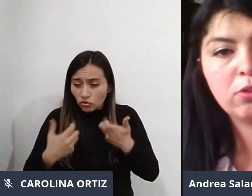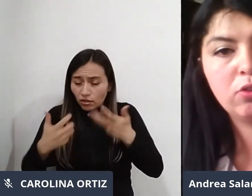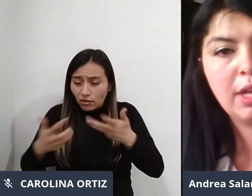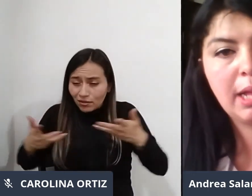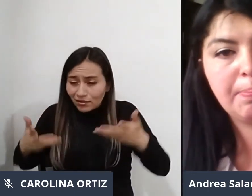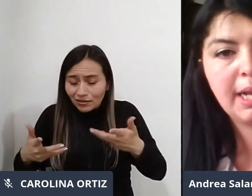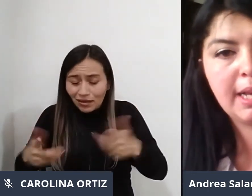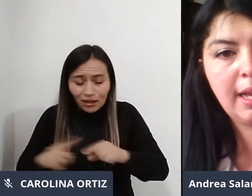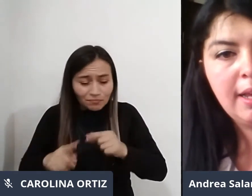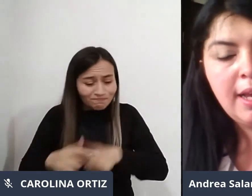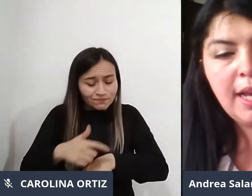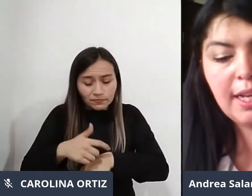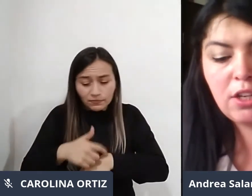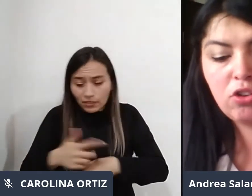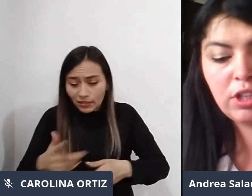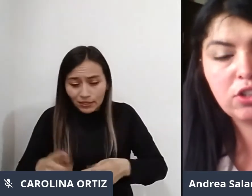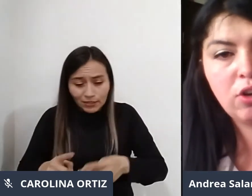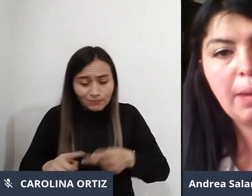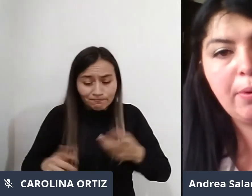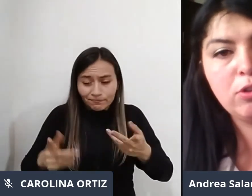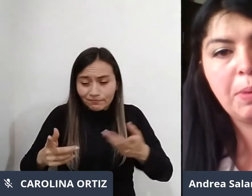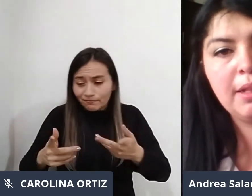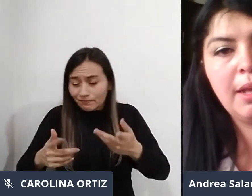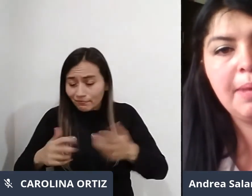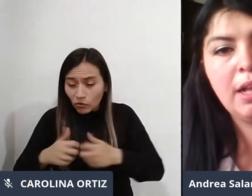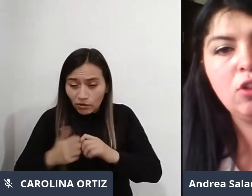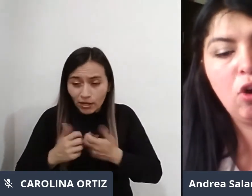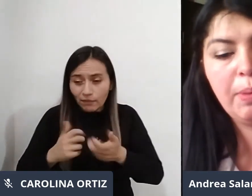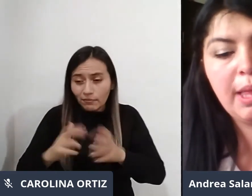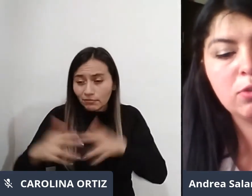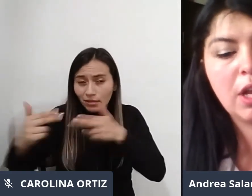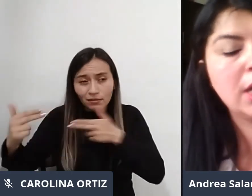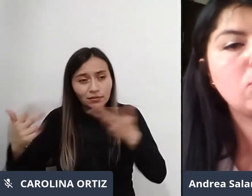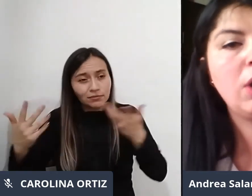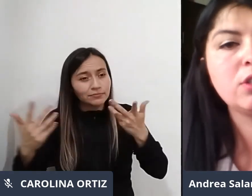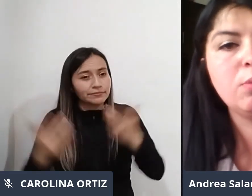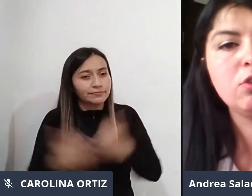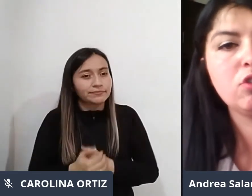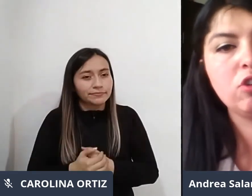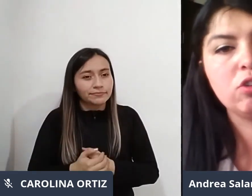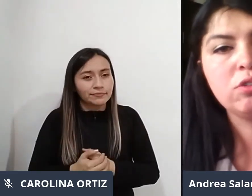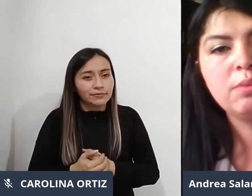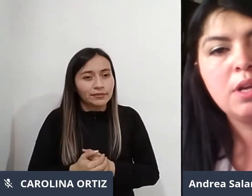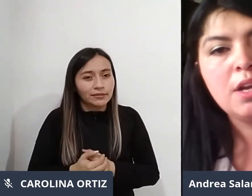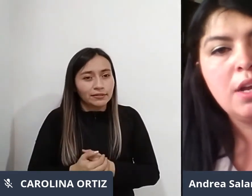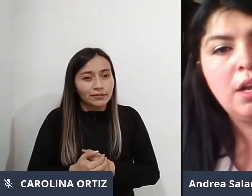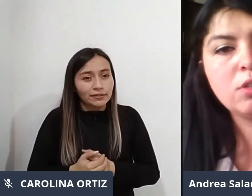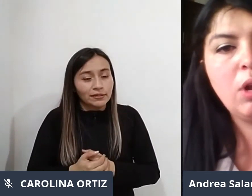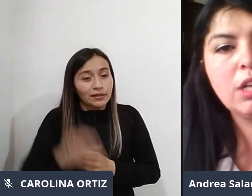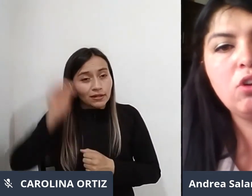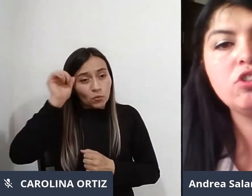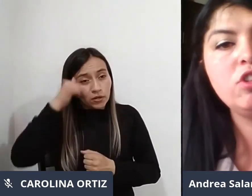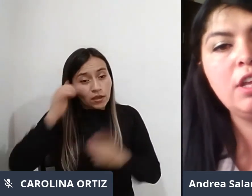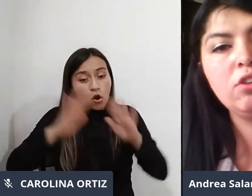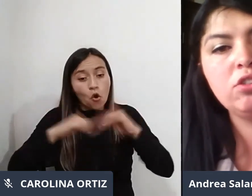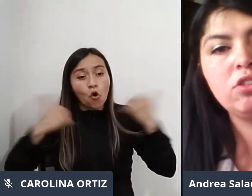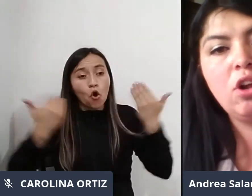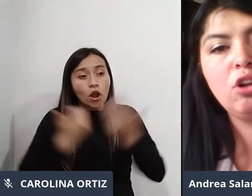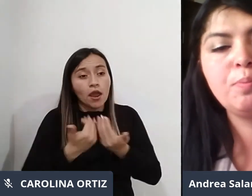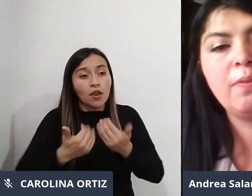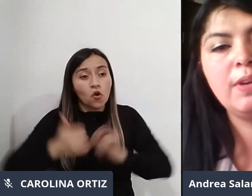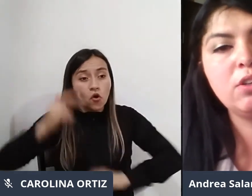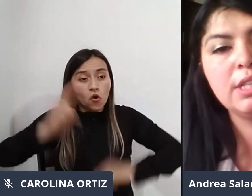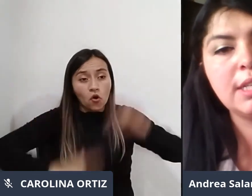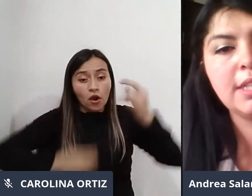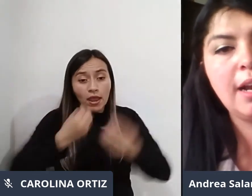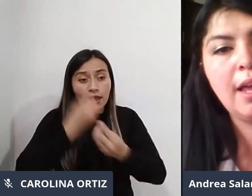es una oportunidad para que en ese contexto de la pospandemia no olvidemos que la escuela somos nosotros. La escuela son los niños,